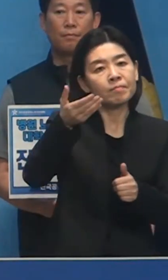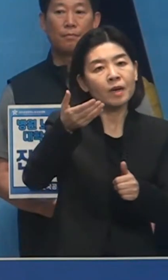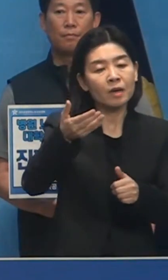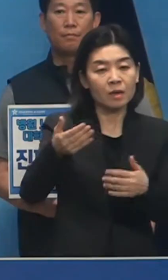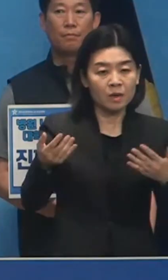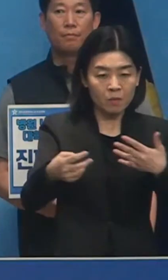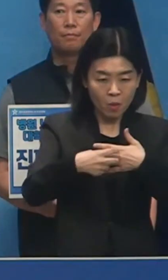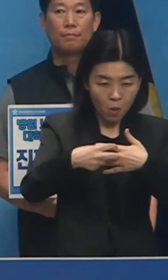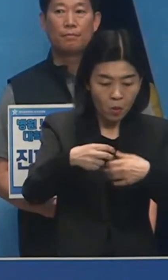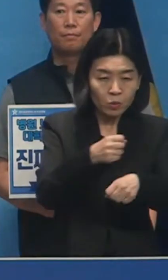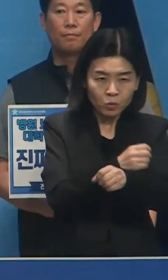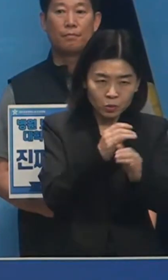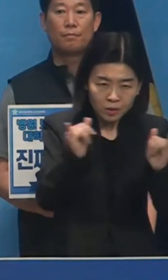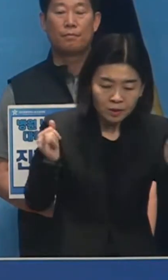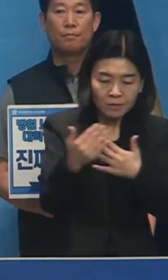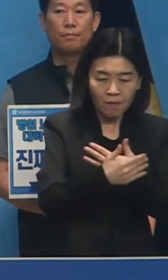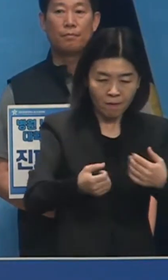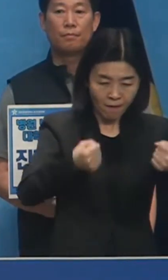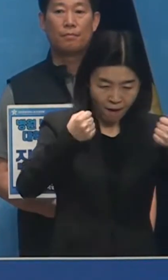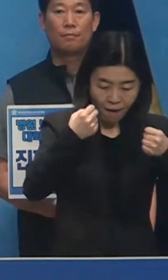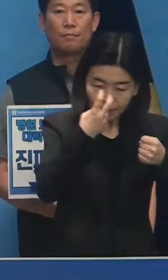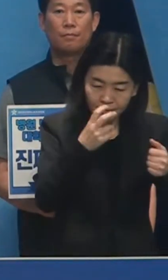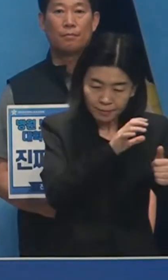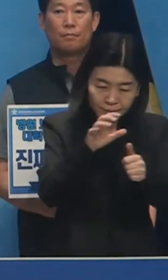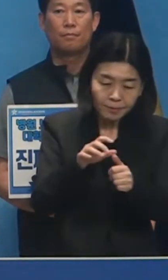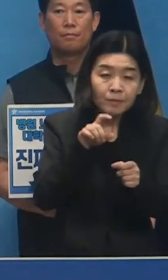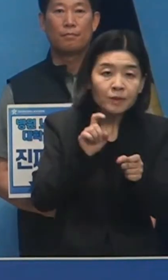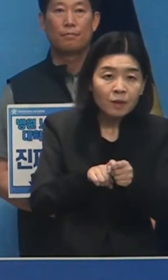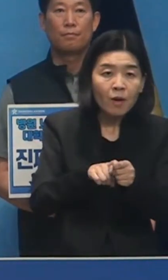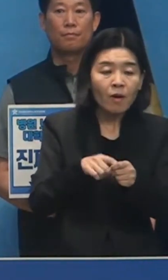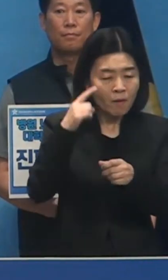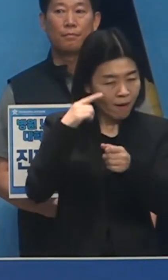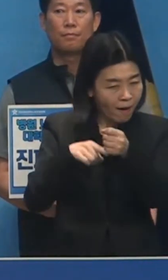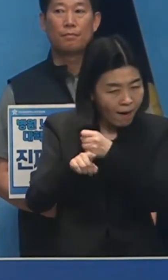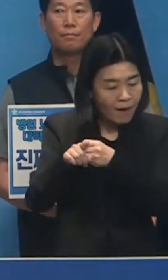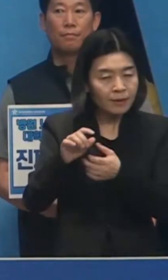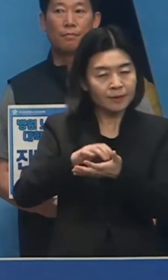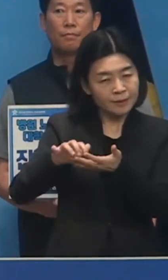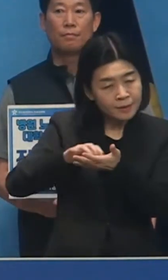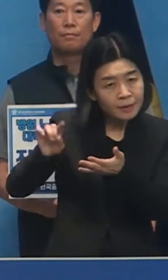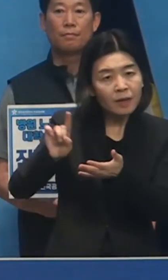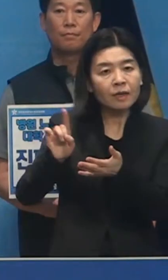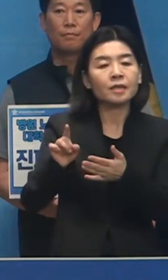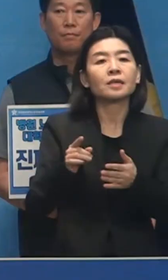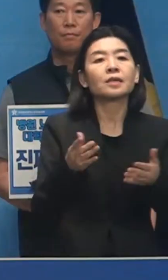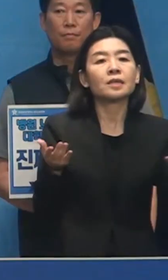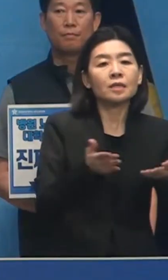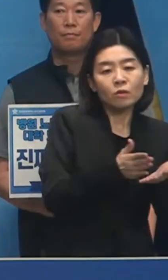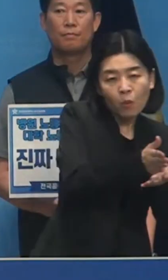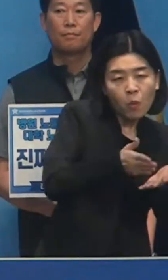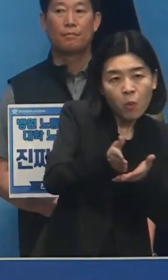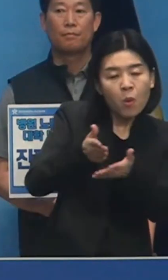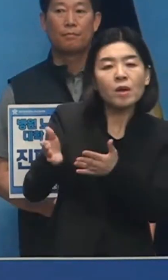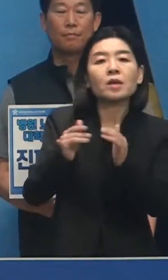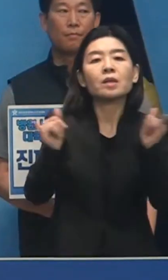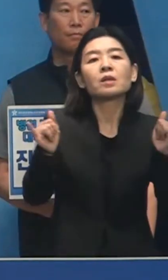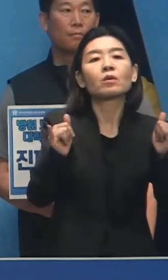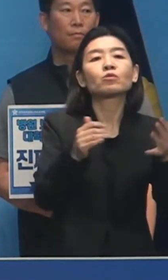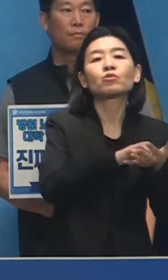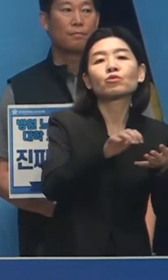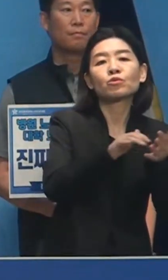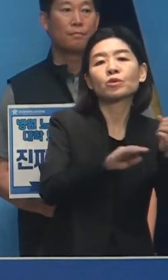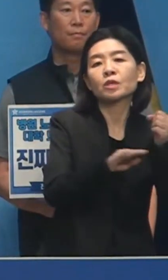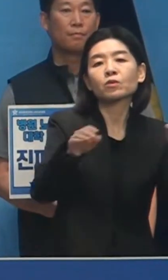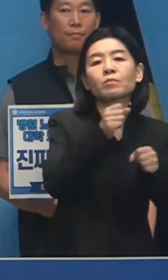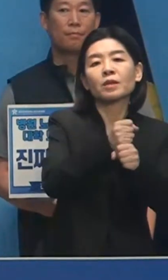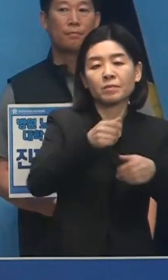노동자들의 건강을 지키기 위해 과학적인 추계를 바탕으로 직종별 인력 기준을 마련해야 합니다. 지난 의정